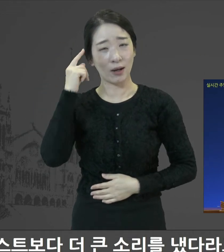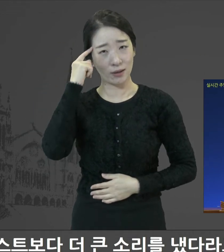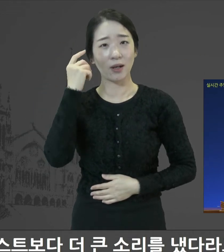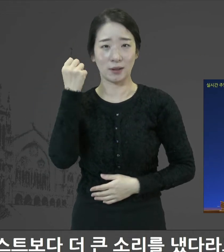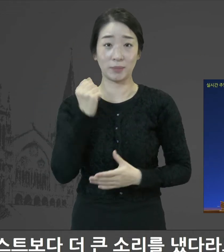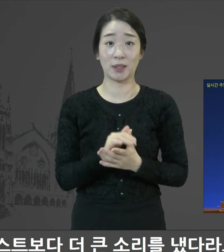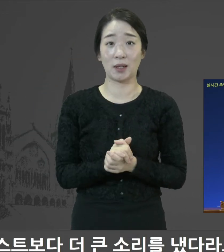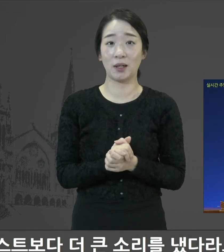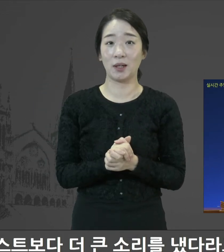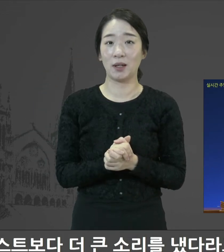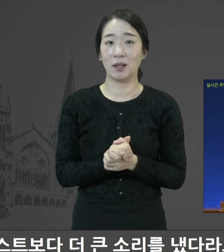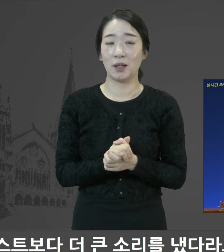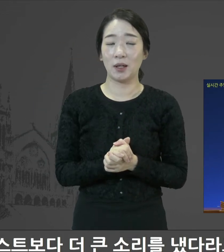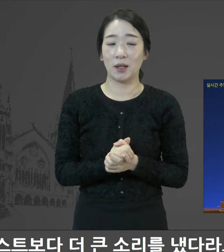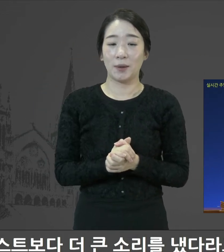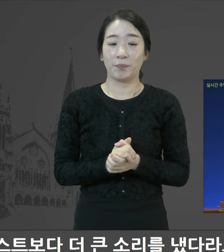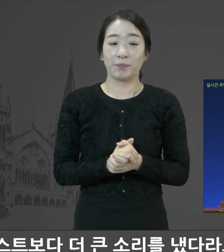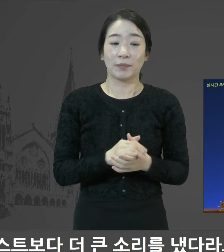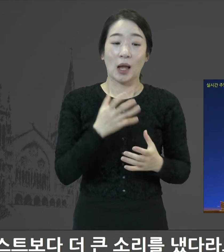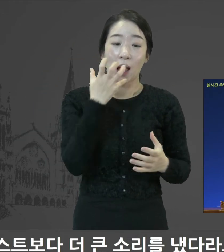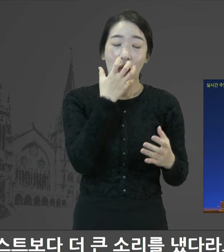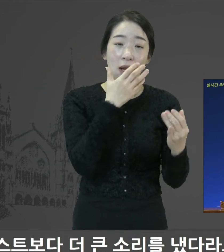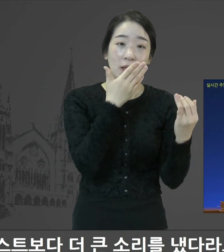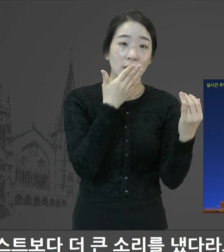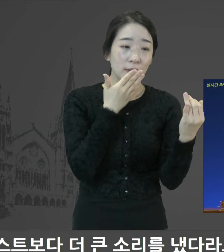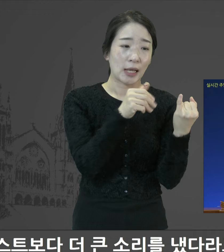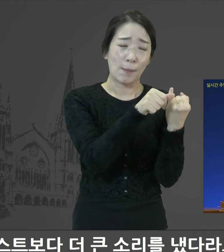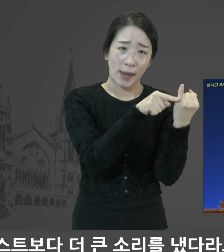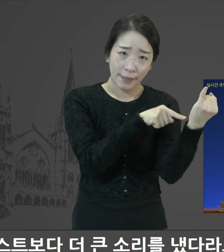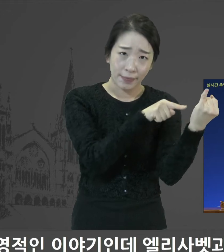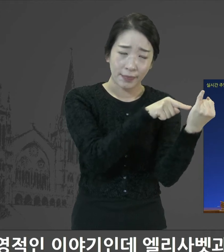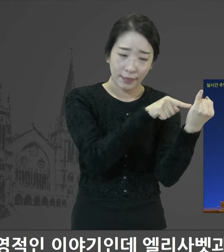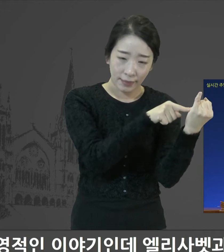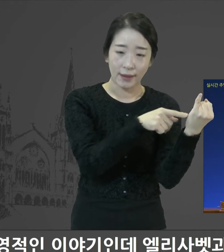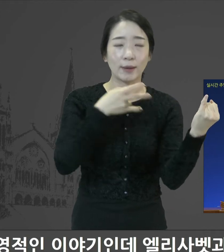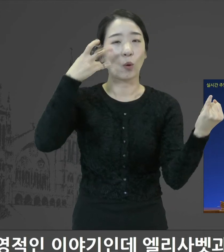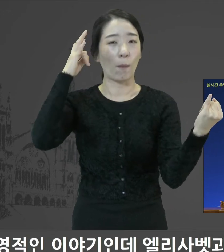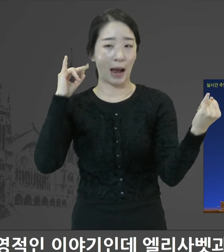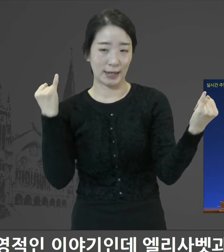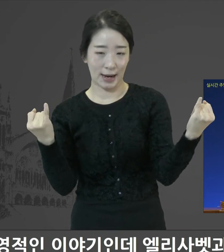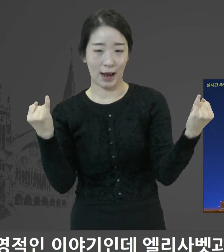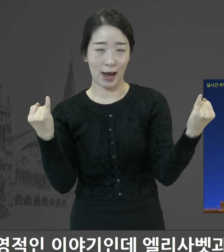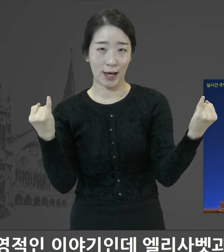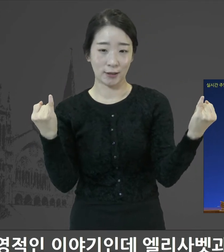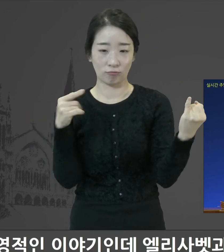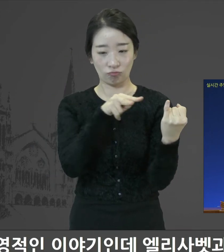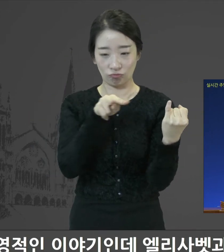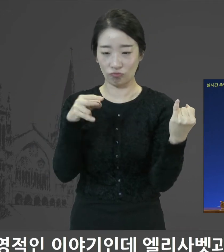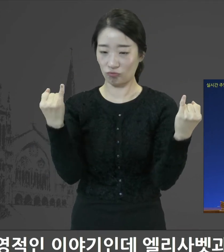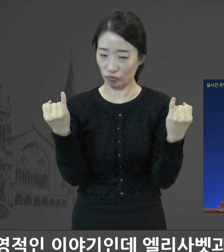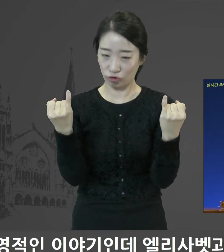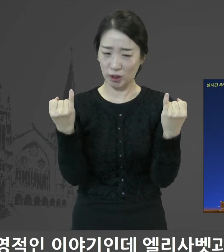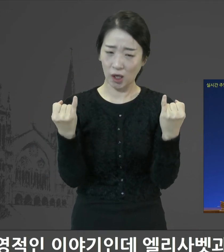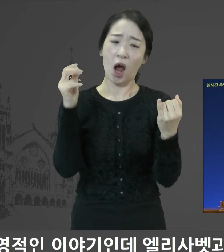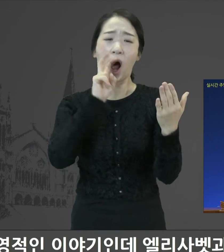엘리사벳과 마리아 둘이서 하나님께 예배를 드리고 있는데 이 큰